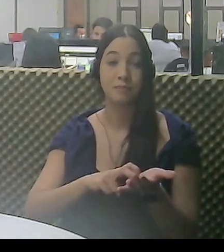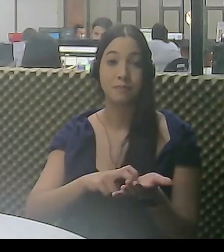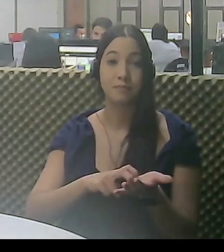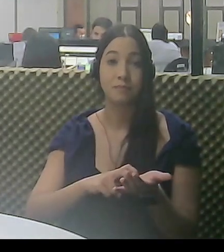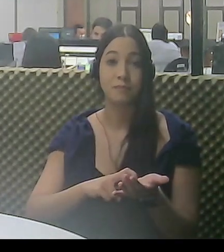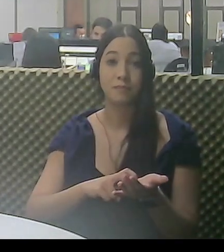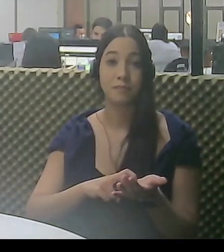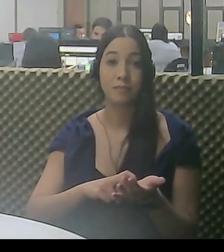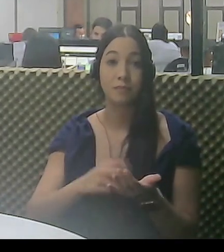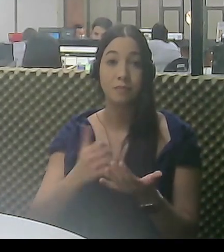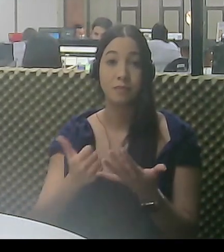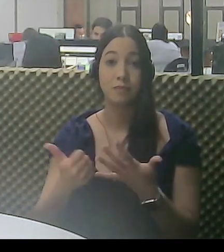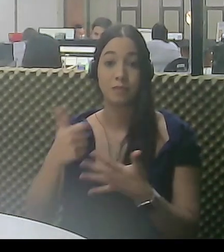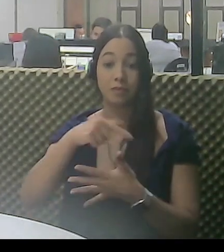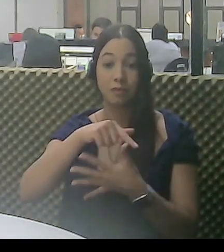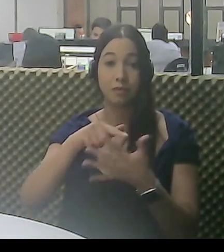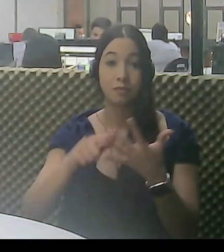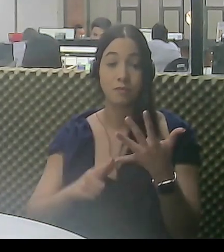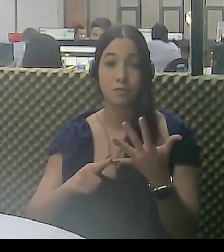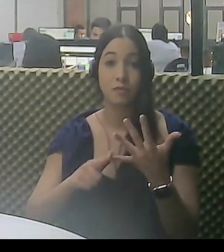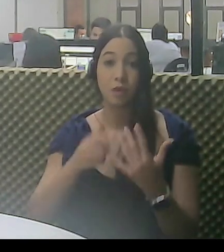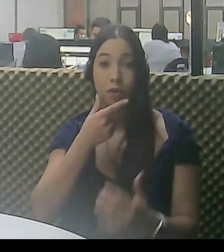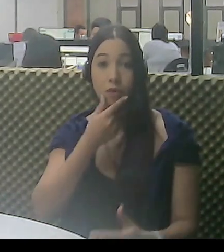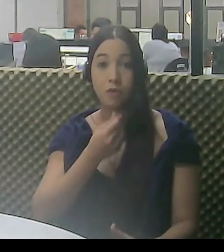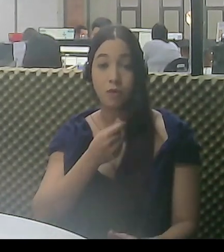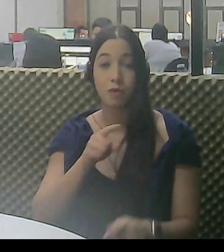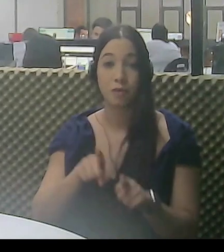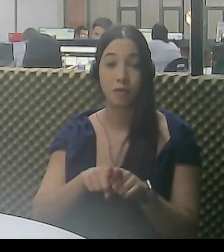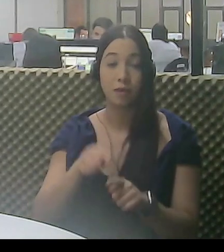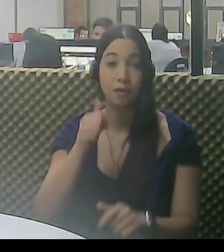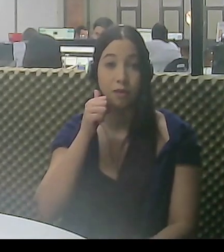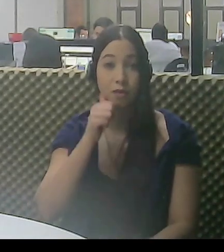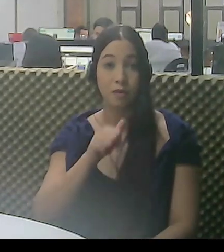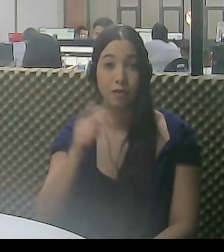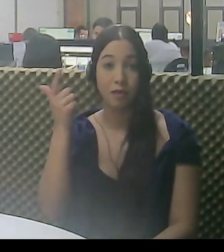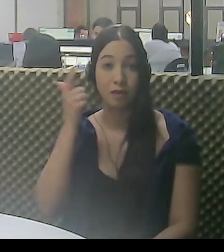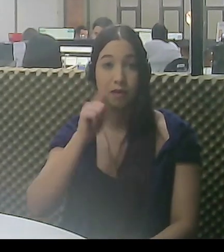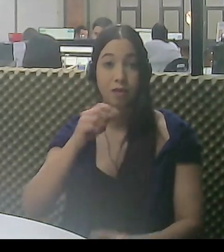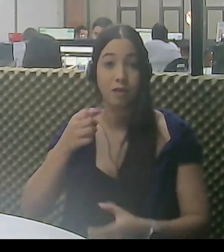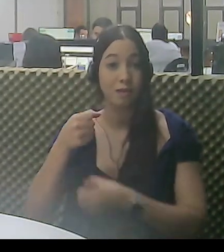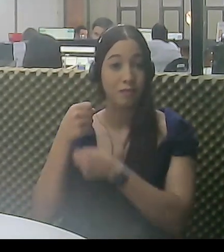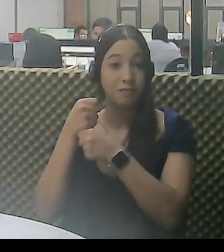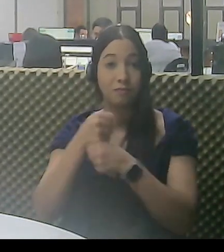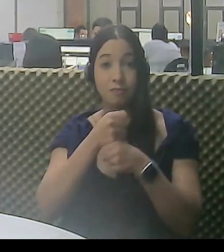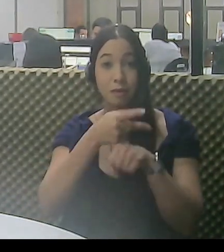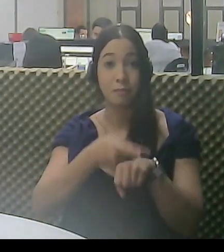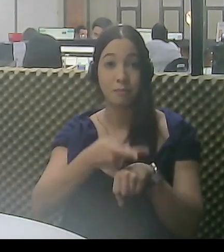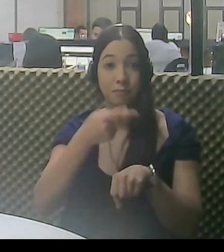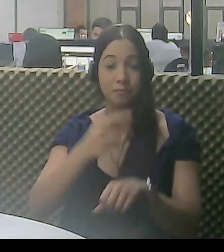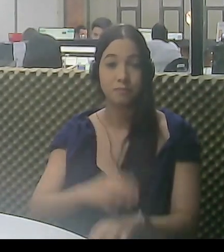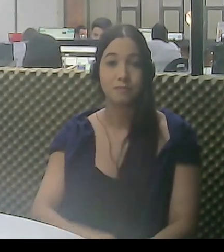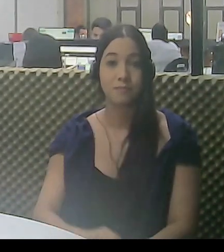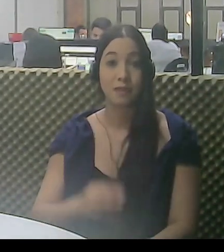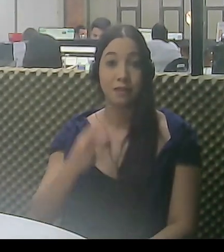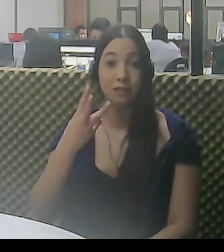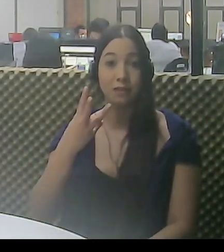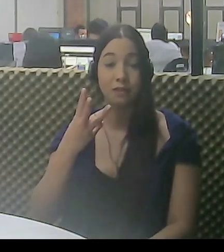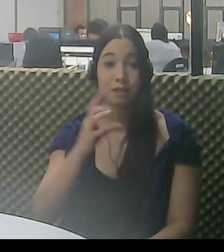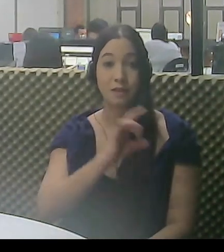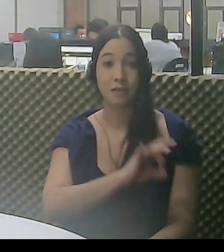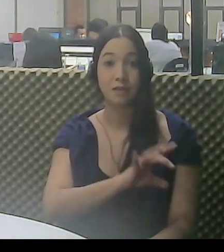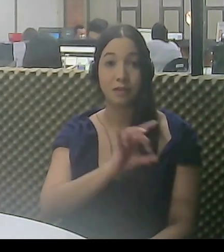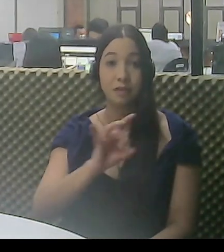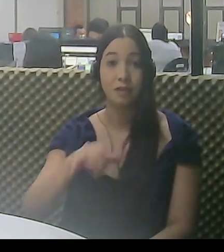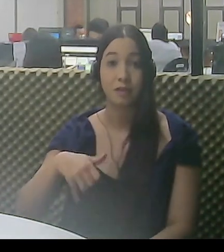5 primeiros colocados nas categorias geral masculino e geral feminino receberão troféus, enquanto os 3 primeiros colocados de cada